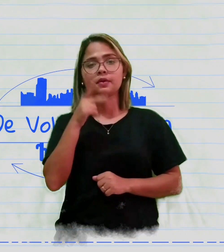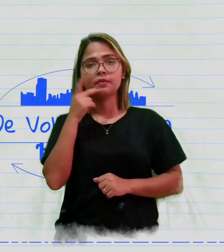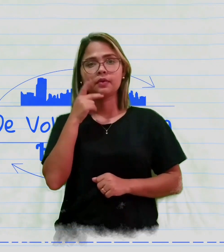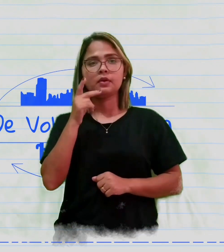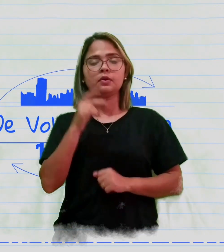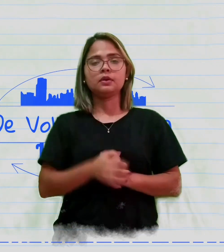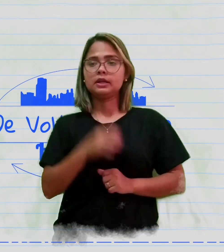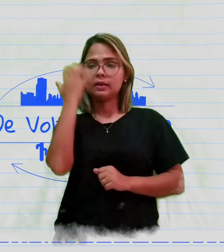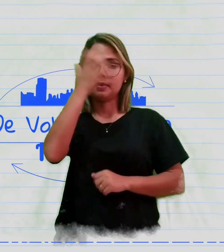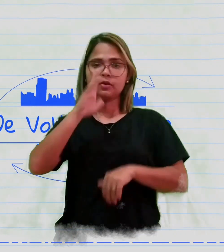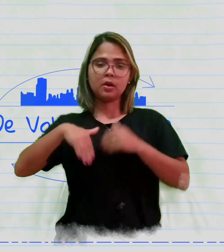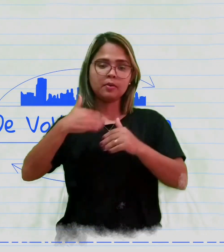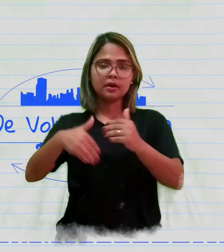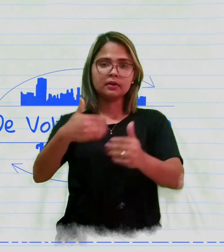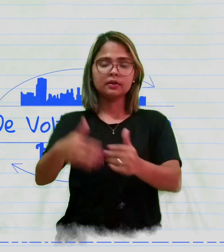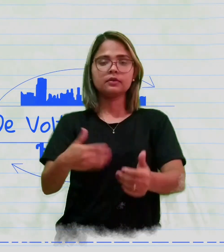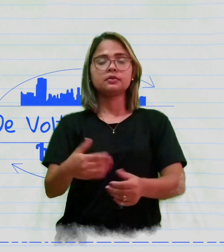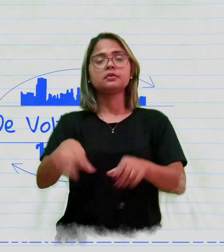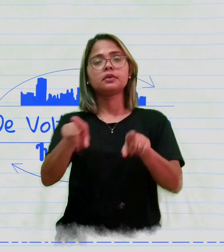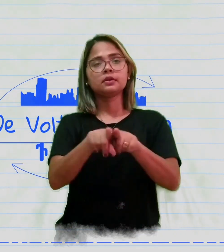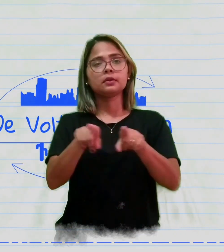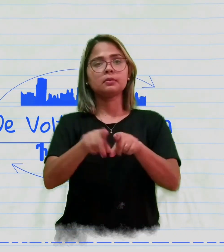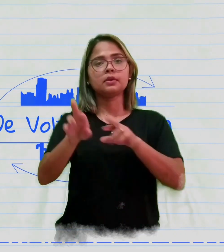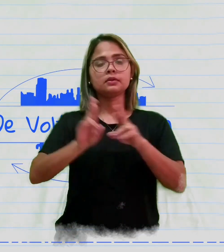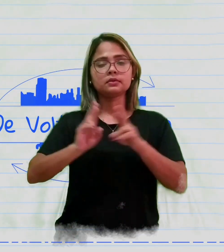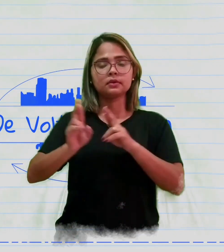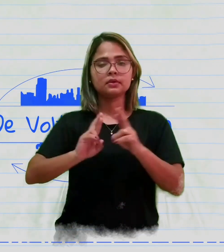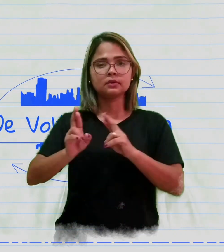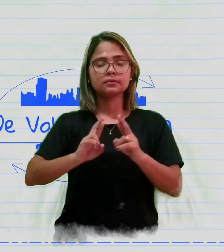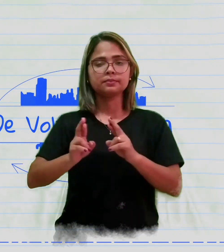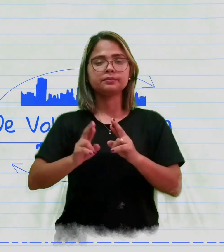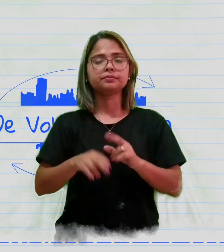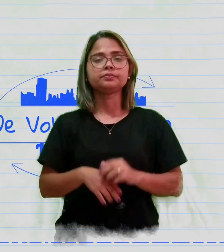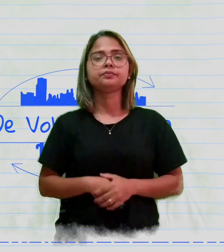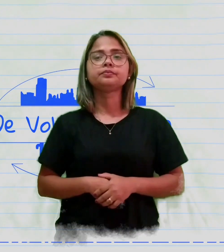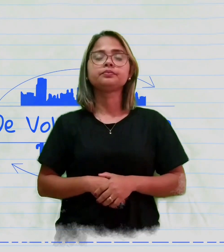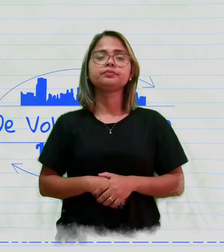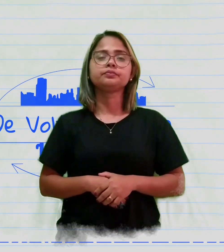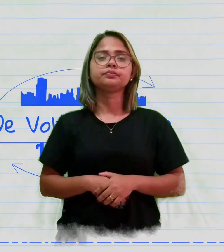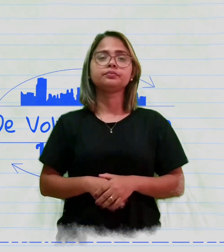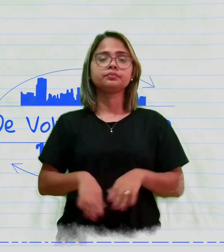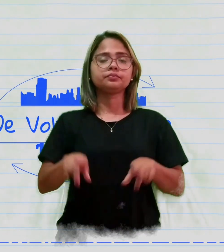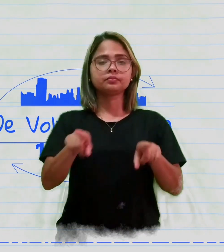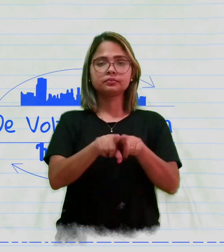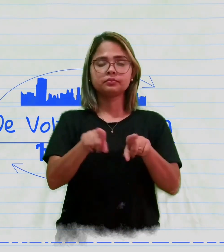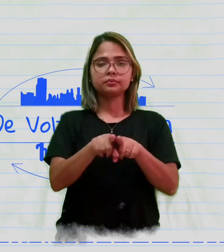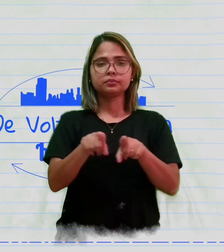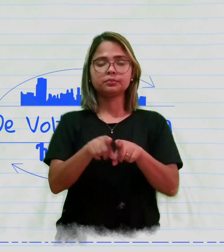E fica... Ai, essa gente aqui é muito intelectualmente inferior a mim. Eu tô aqui só por causa da minha avó. Eu senti asquinho de Júlia